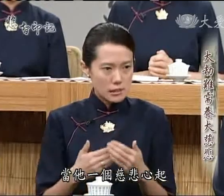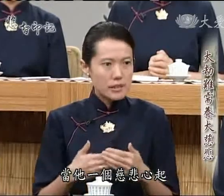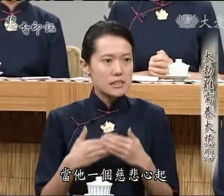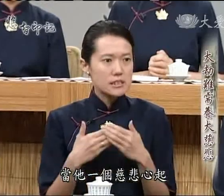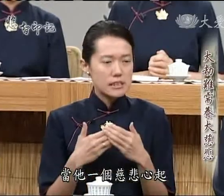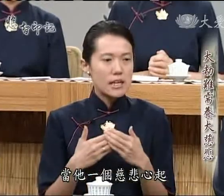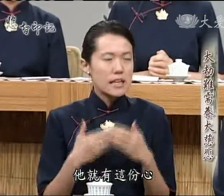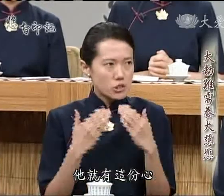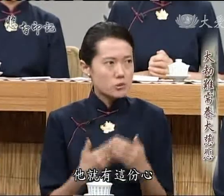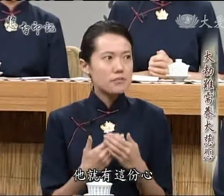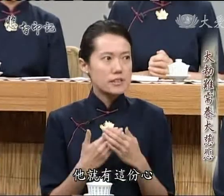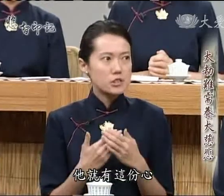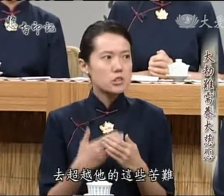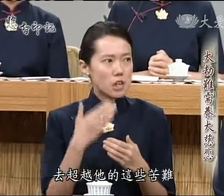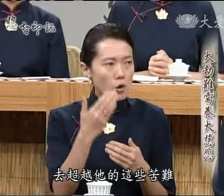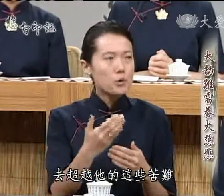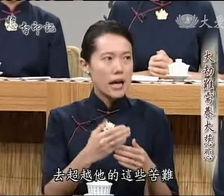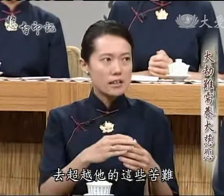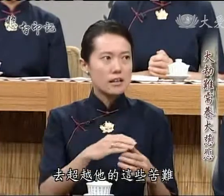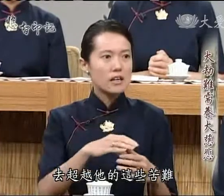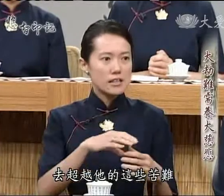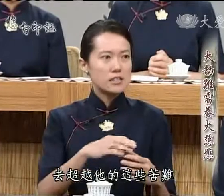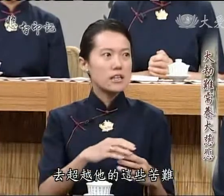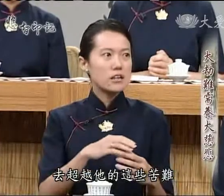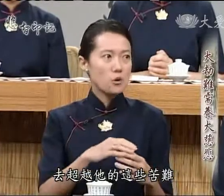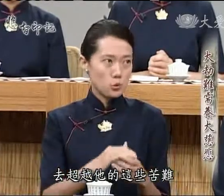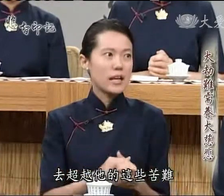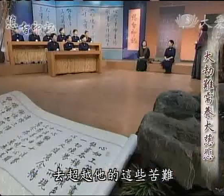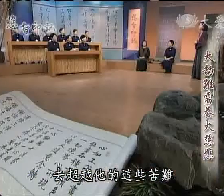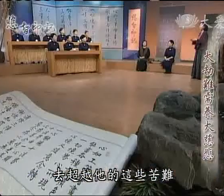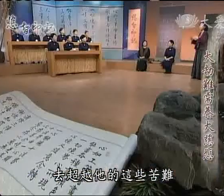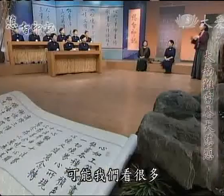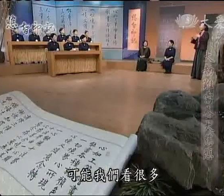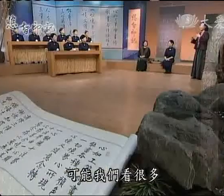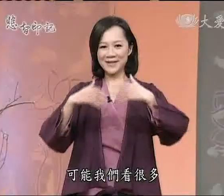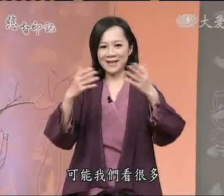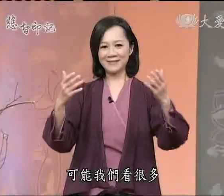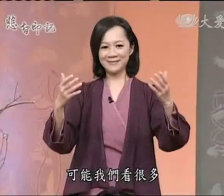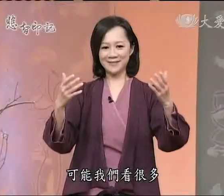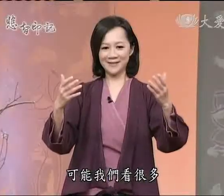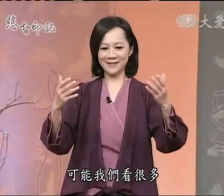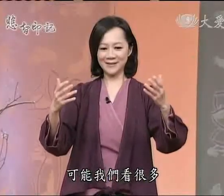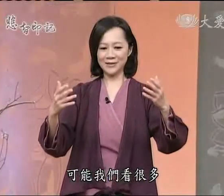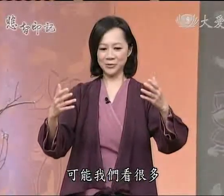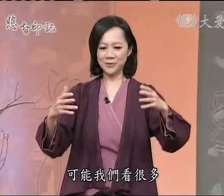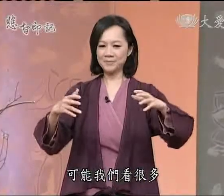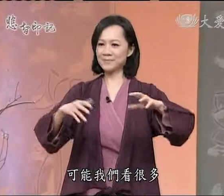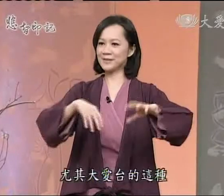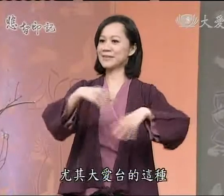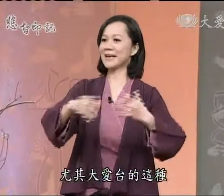悲心起，他就有这份心去超越他的这些苦难。 可能我们看很多，尤其大爱